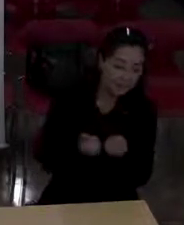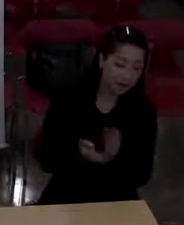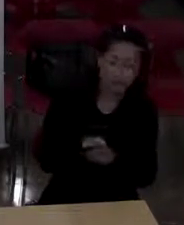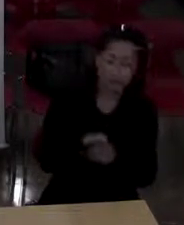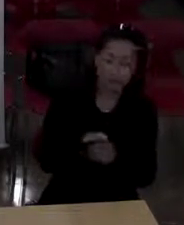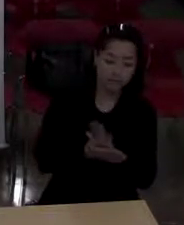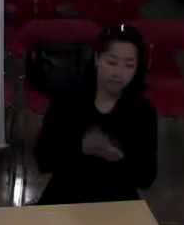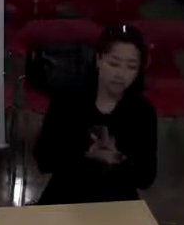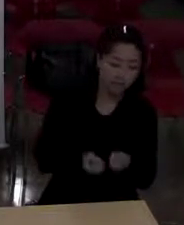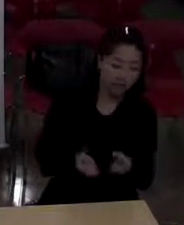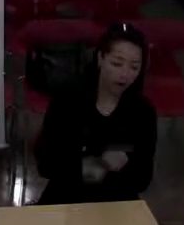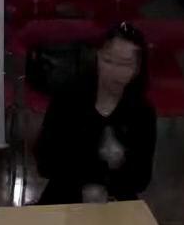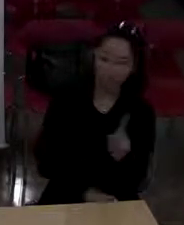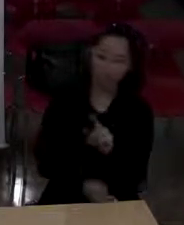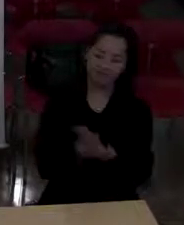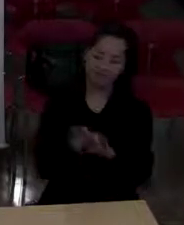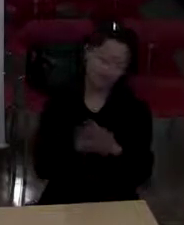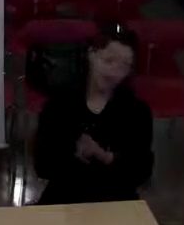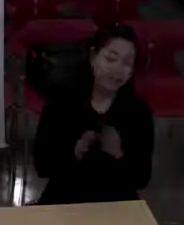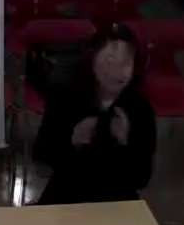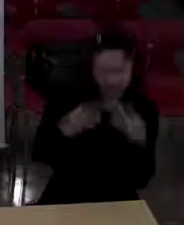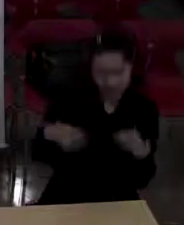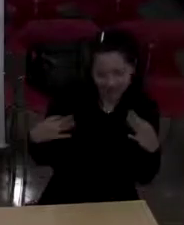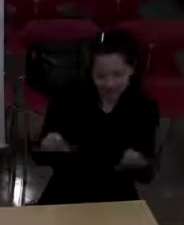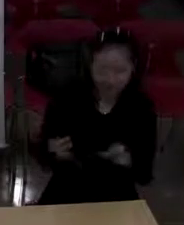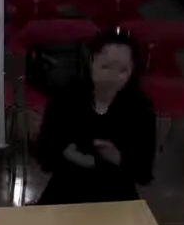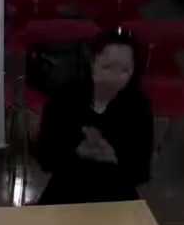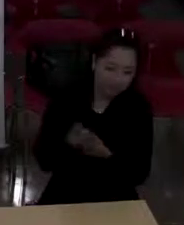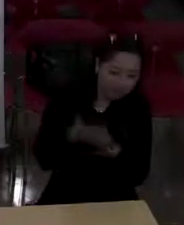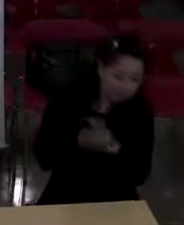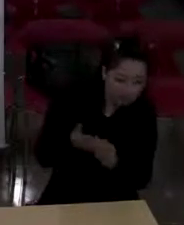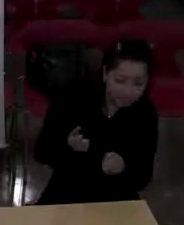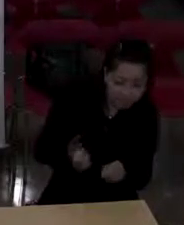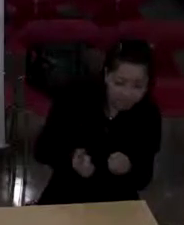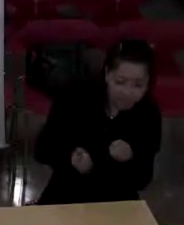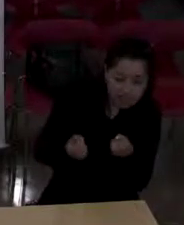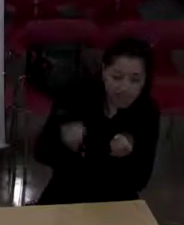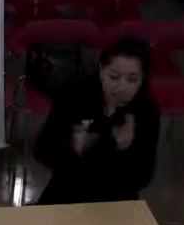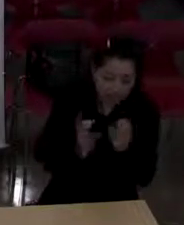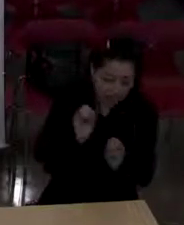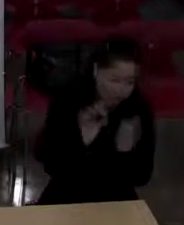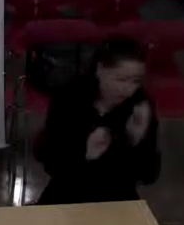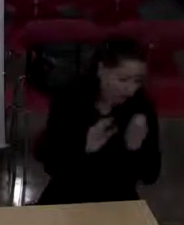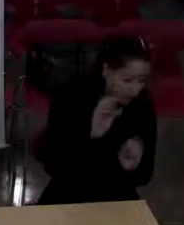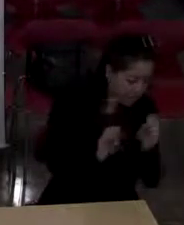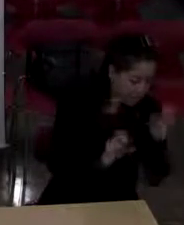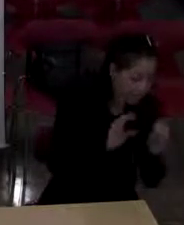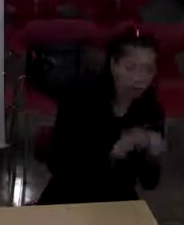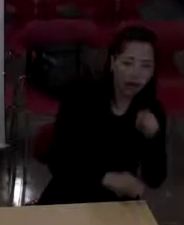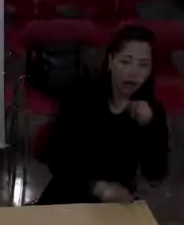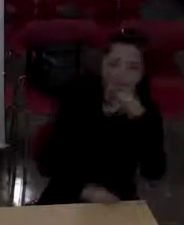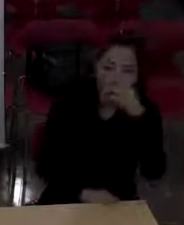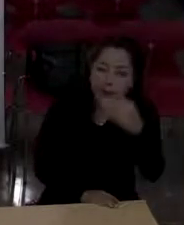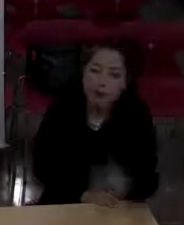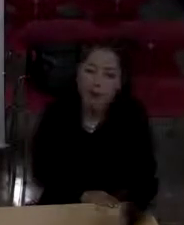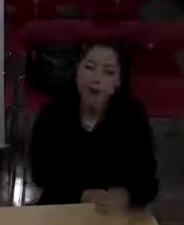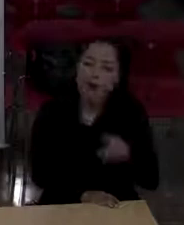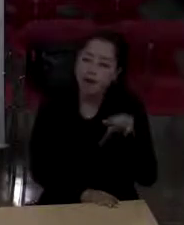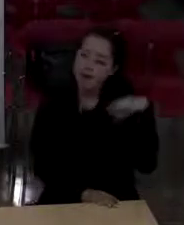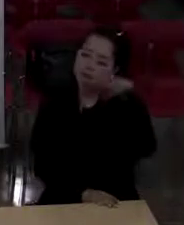diálogos incorporados y en un lenguaje o en una lengua de señas estructurada. Es claro que desde el nacimiento se